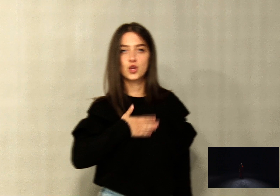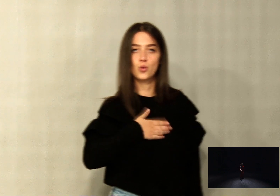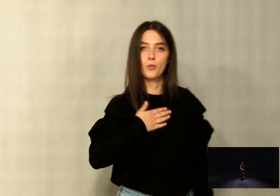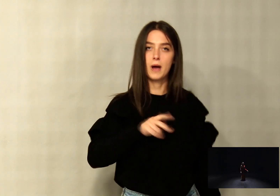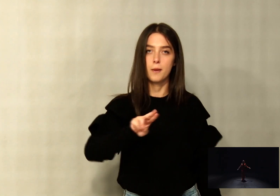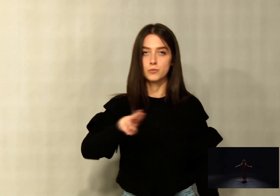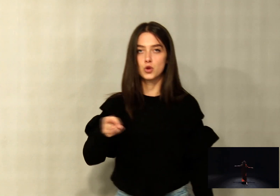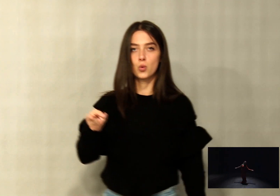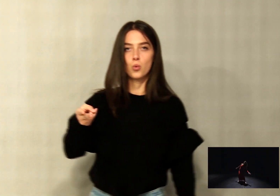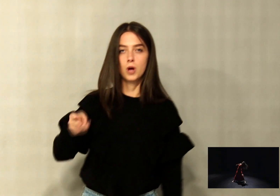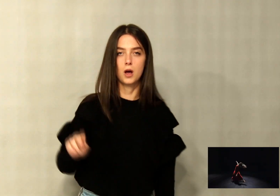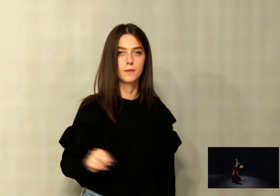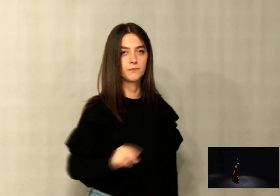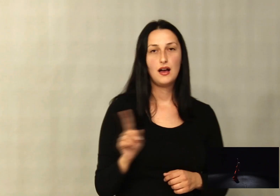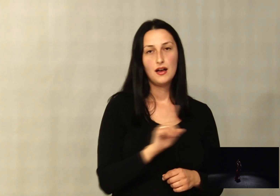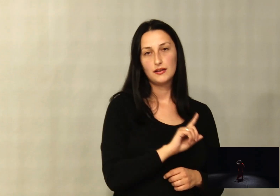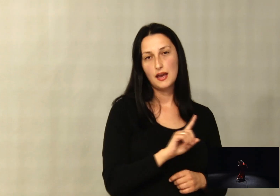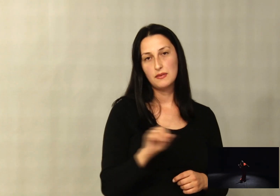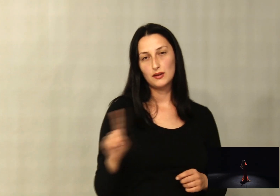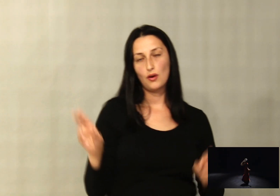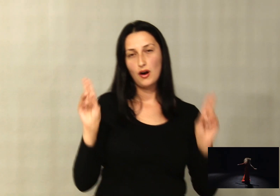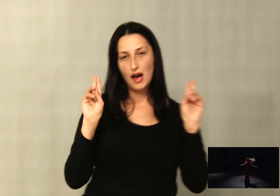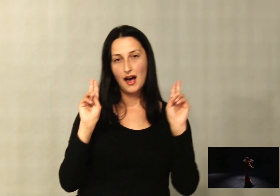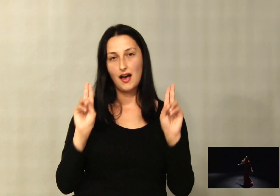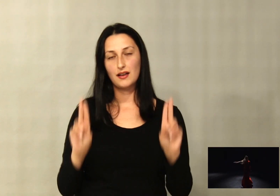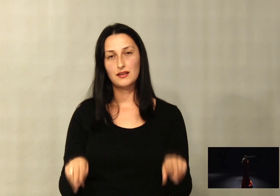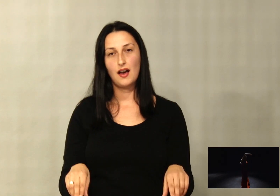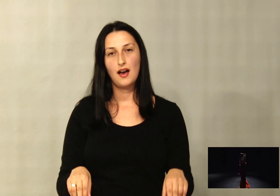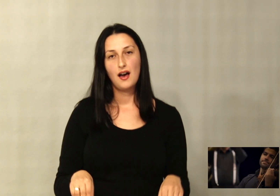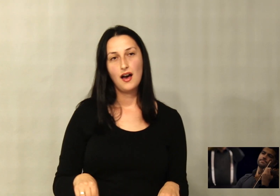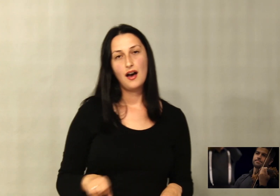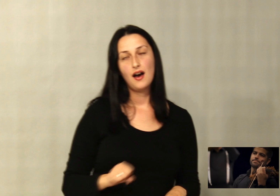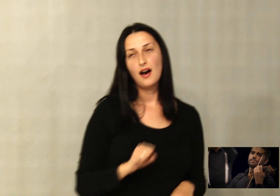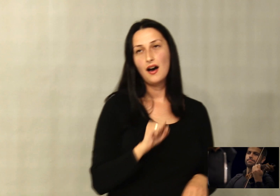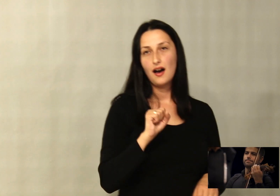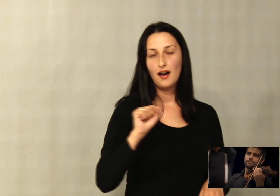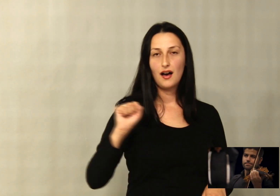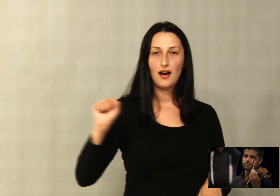ta ljubav druga ne mi doađa.